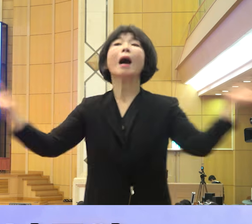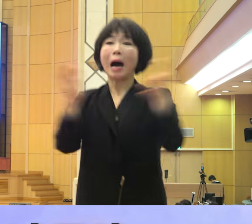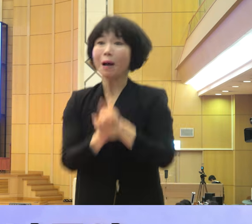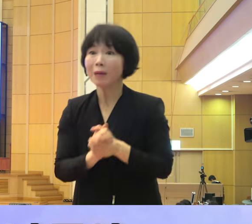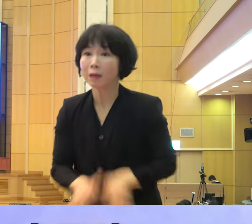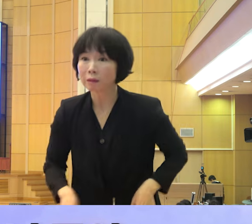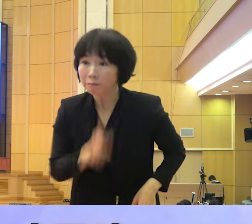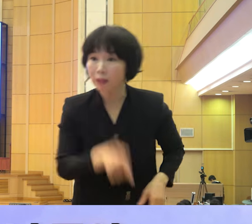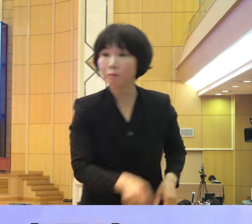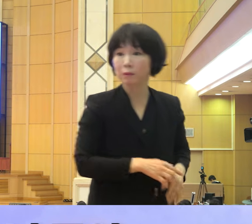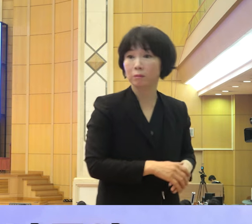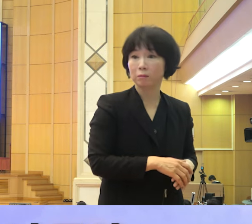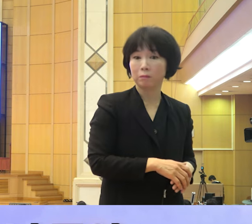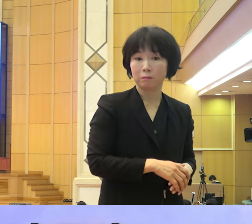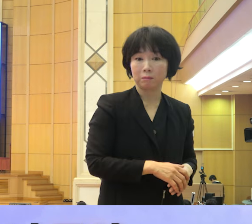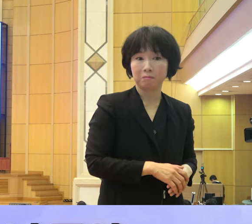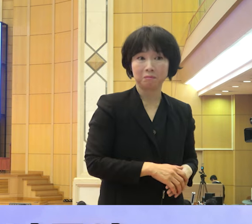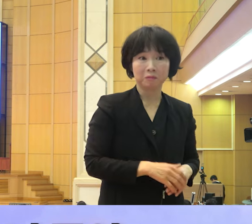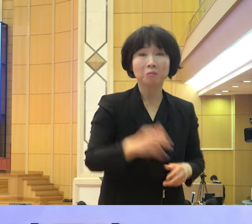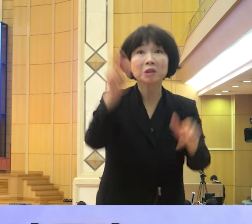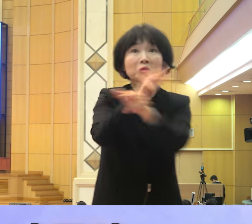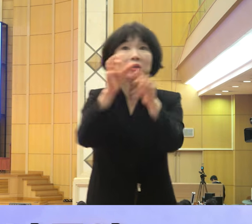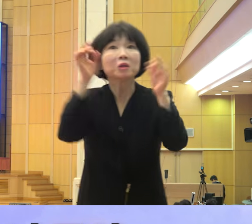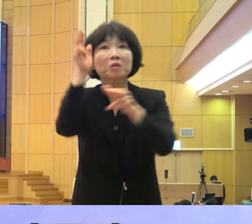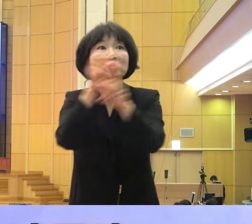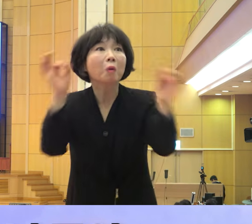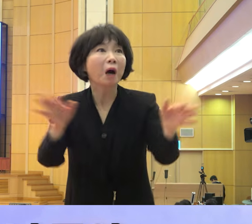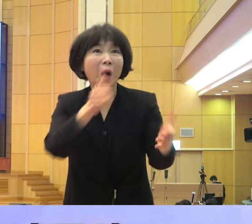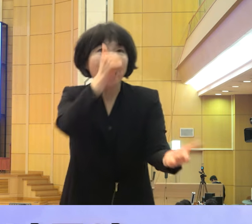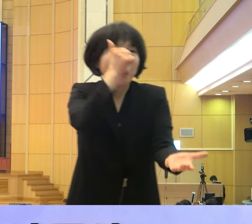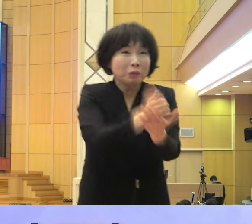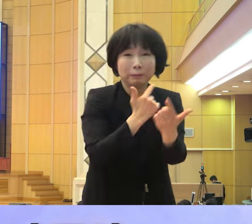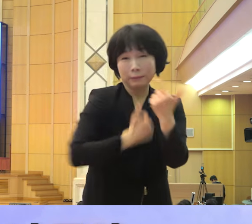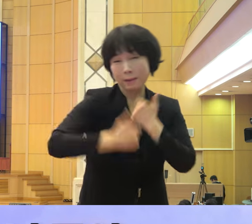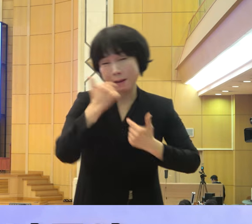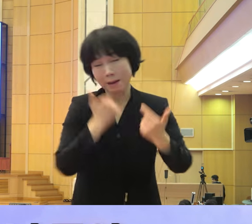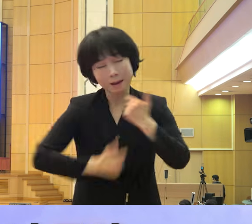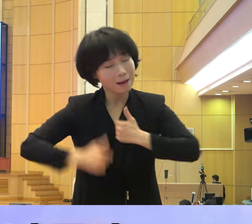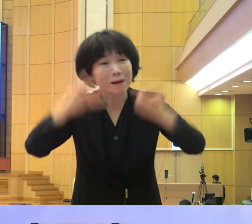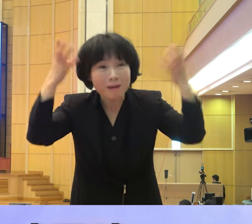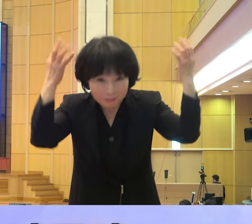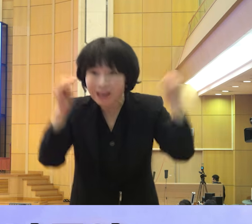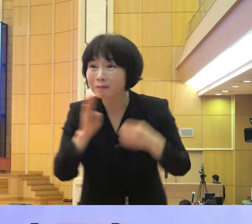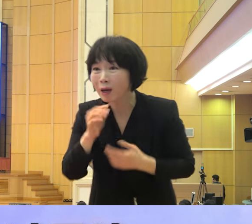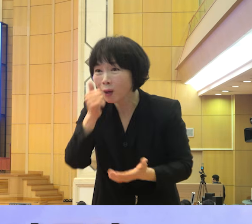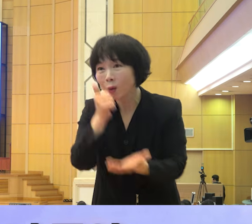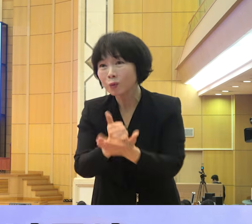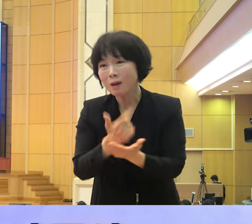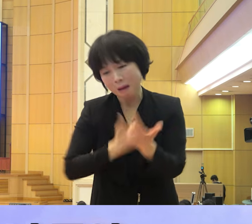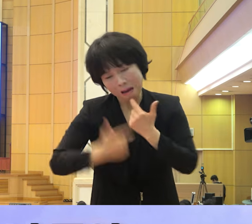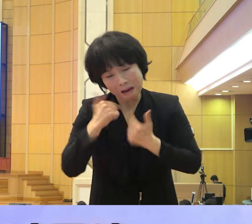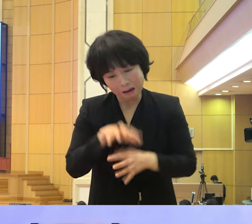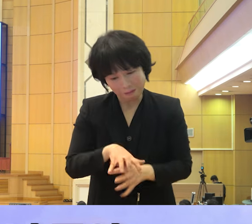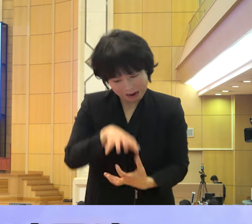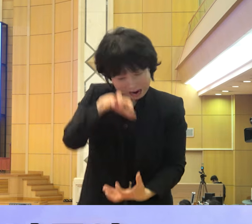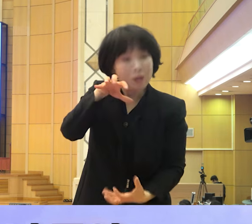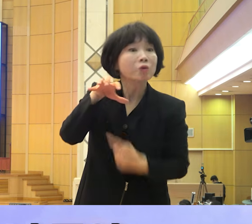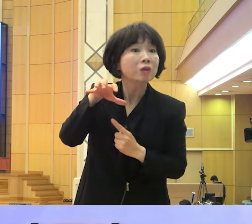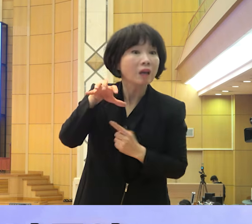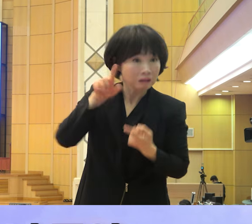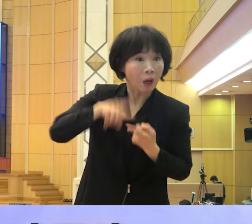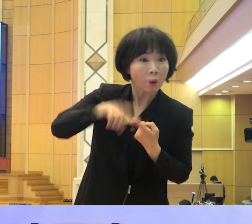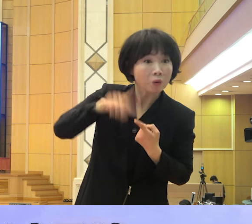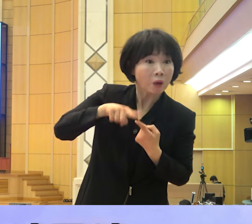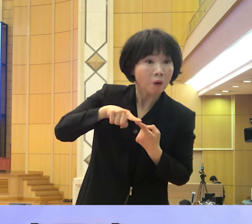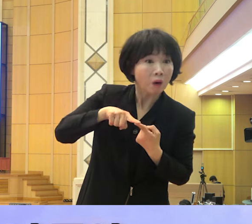수가 있잖아. 큰 죄는 아니더라도. 성경에는 큰 죄든 작은 죄든 죄의 싹은 사망이거든. 그러니까